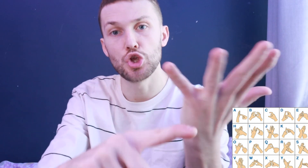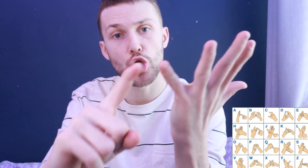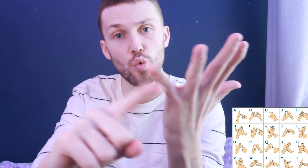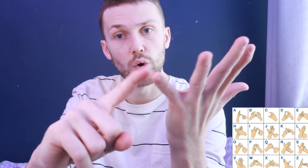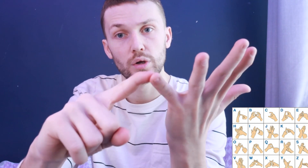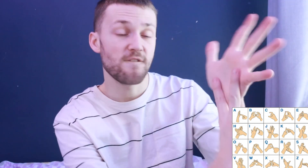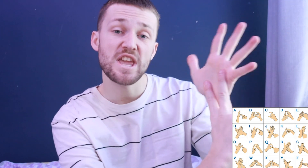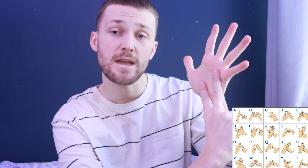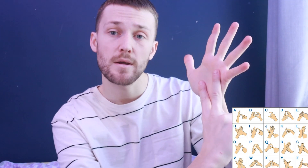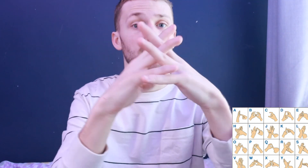O-P-Q-R-S-T-U.